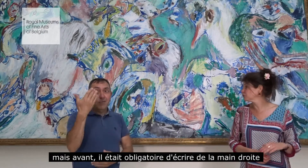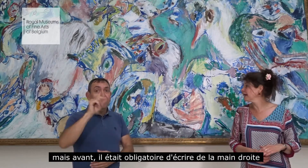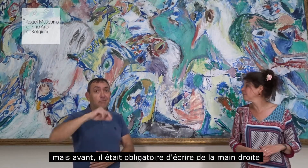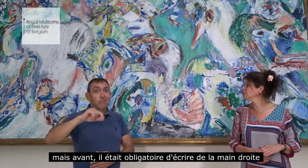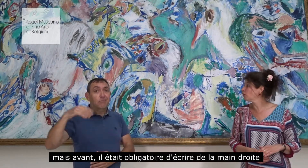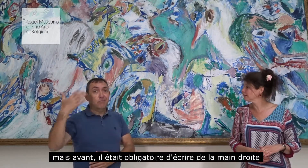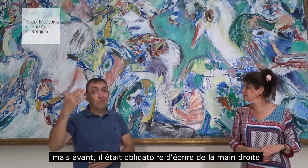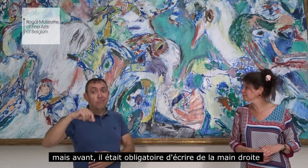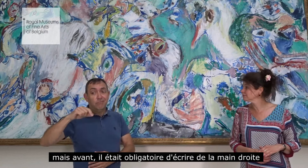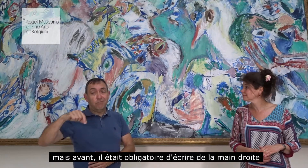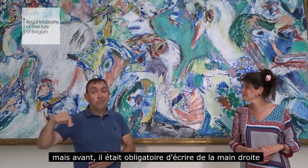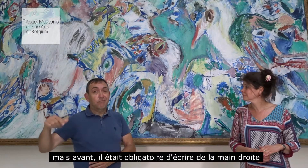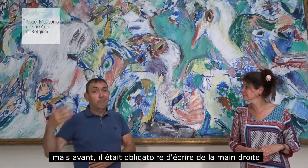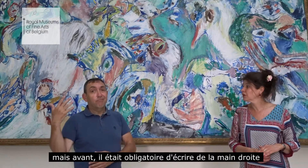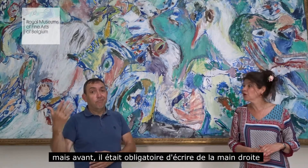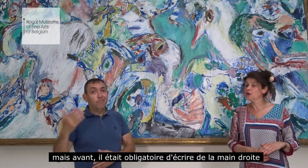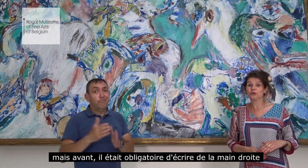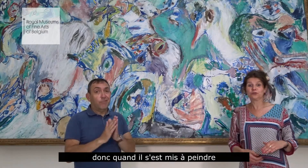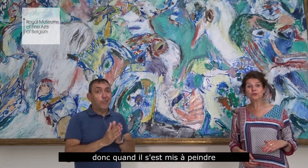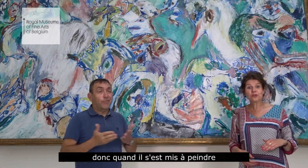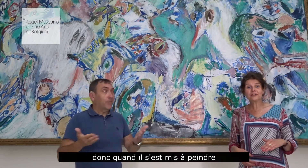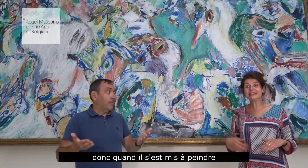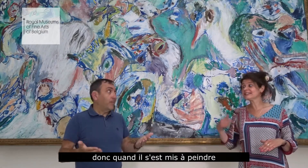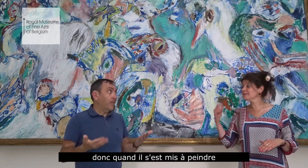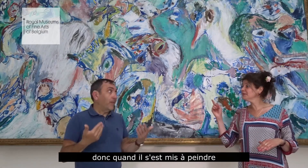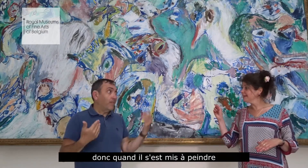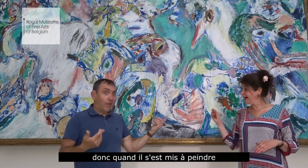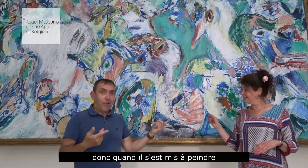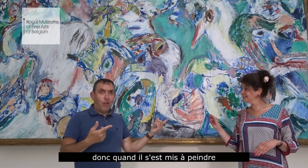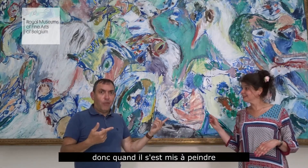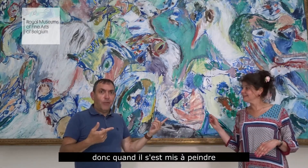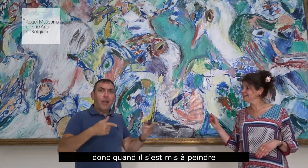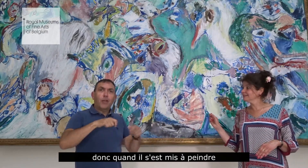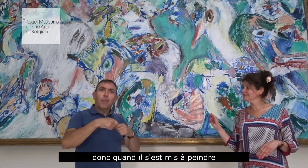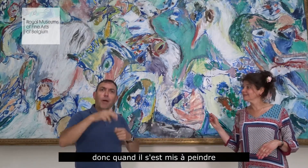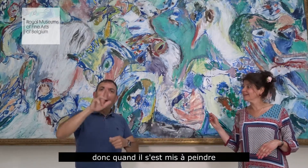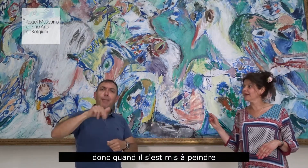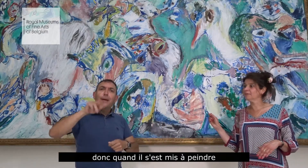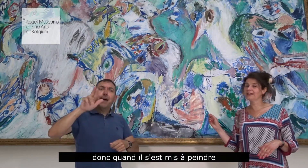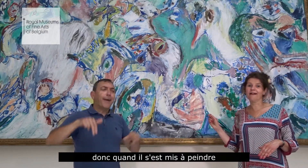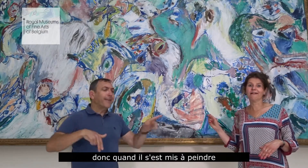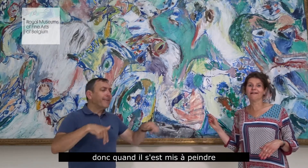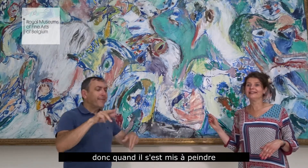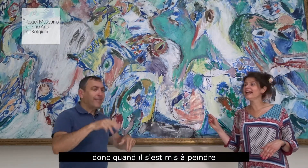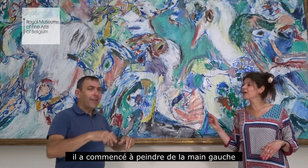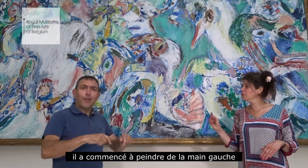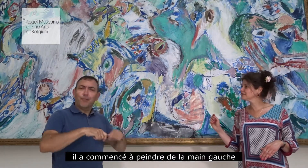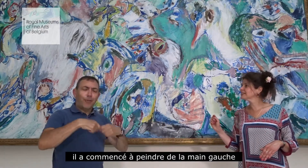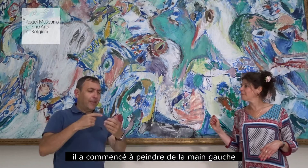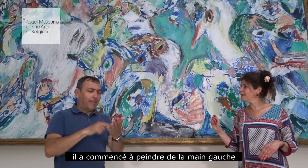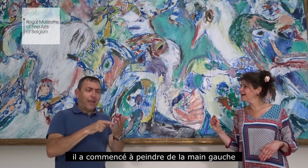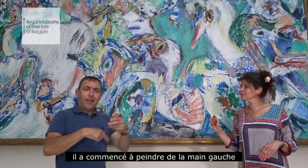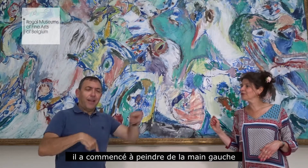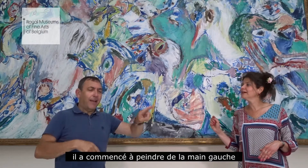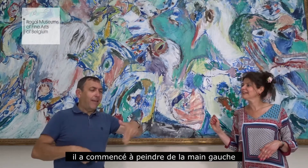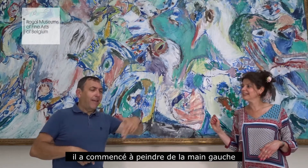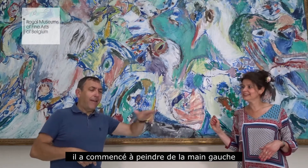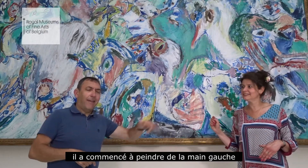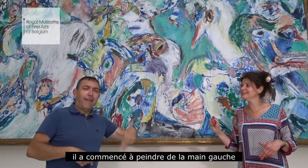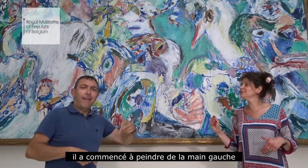main droite. Du coup, quand il s'est mis à dessiner, eh bien, il a commencé à peindre et à dessiner de la